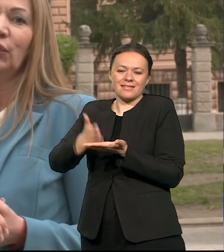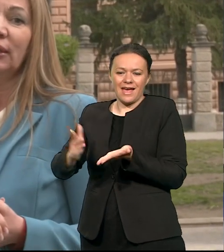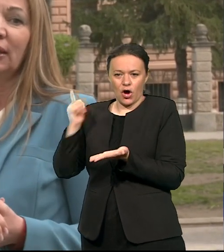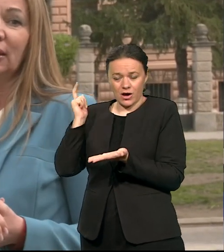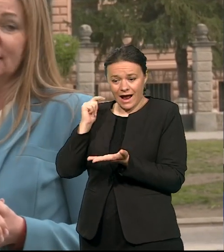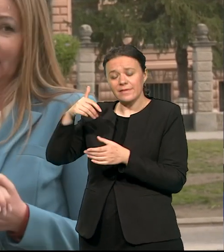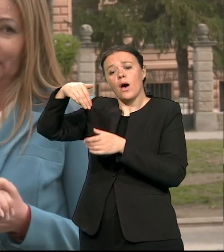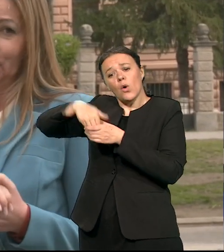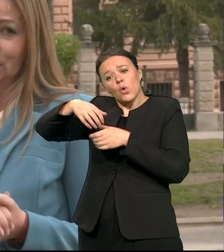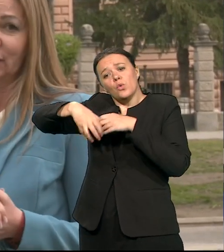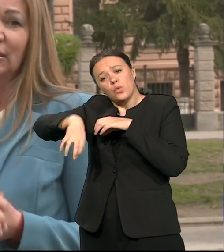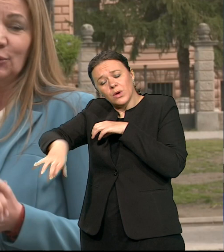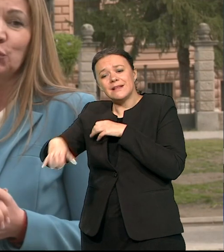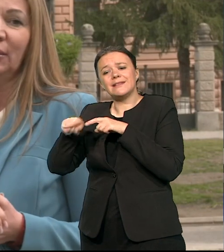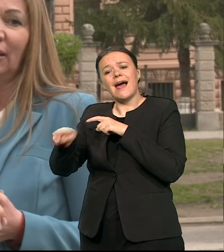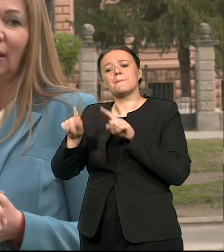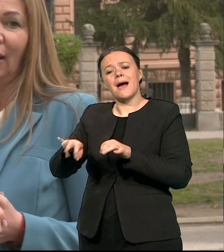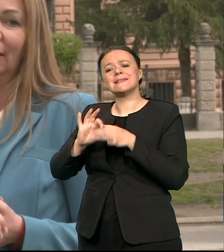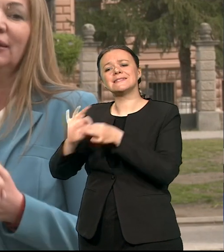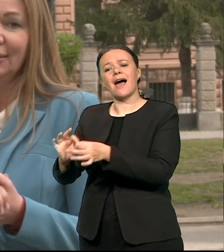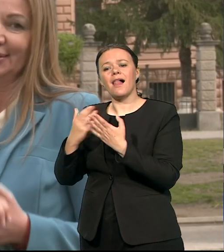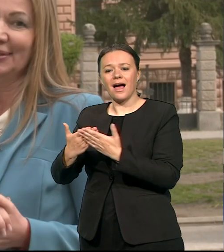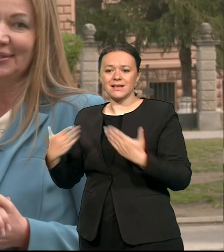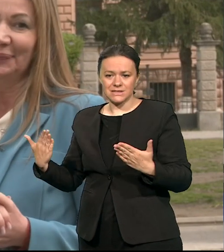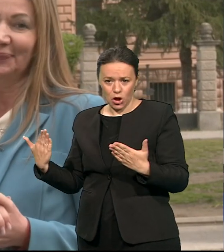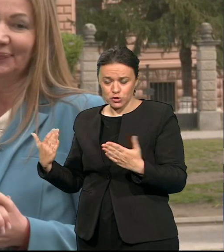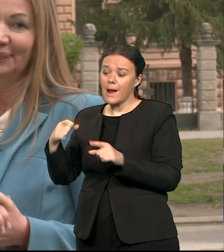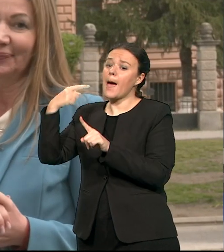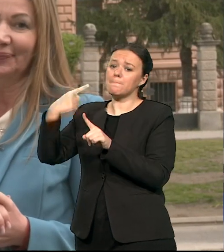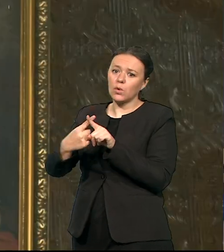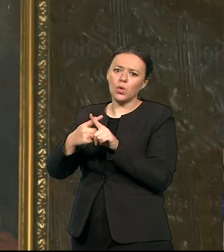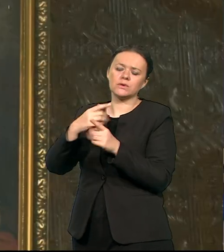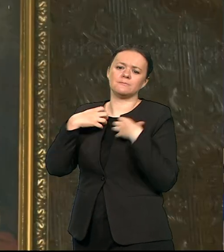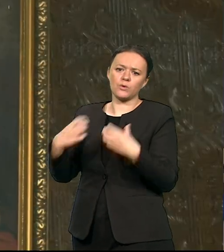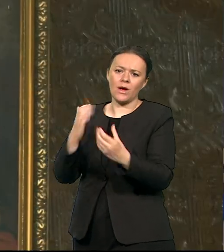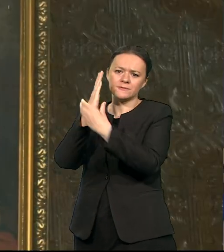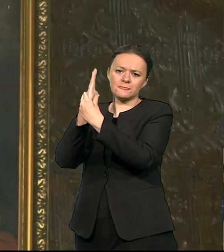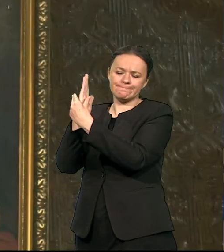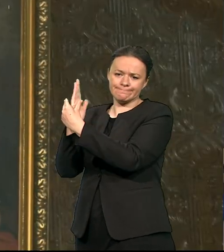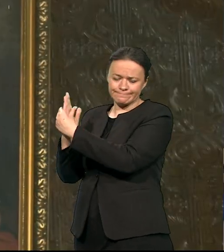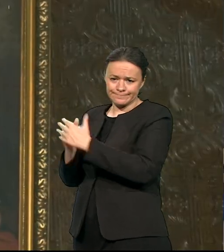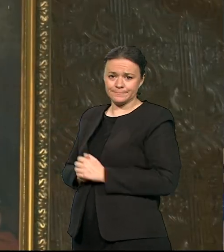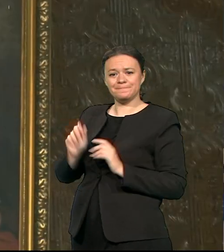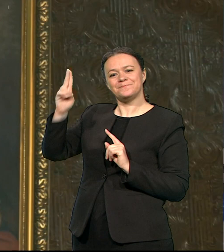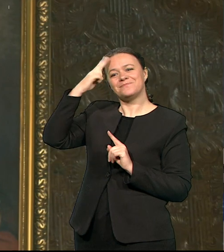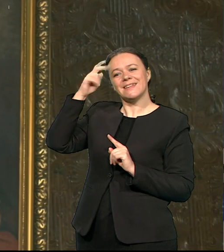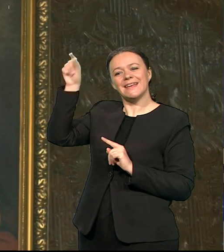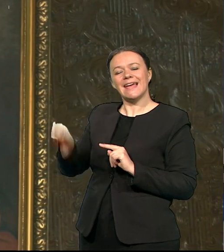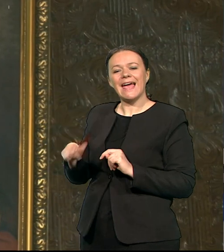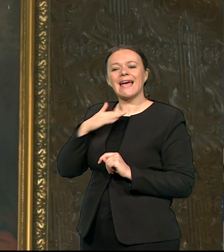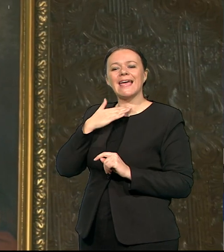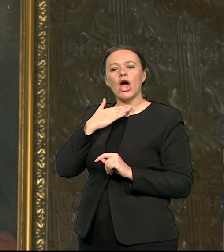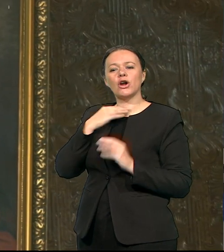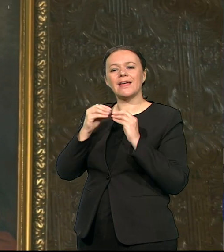Patrijaršijskog dvora je i stalna postavka izložbena, ali i riznica. Ovo je znameniti Georgije Branković, jedan